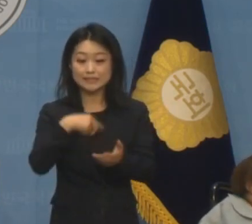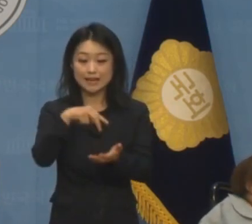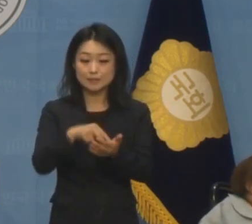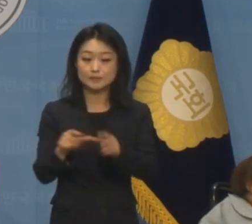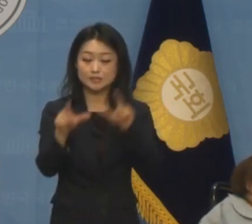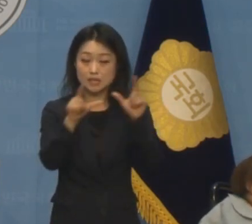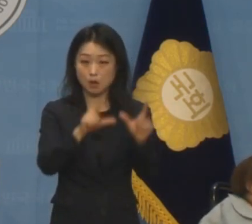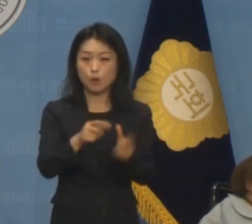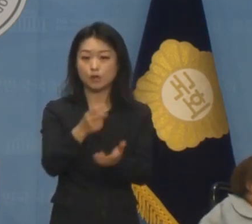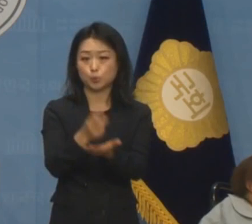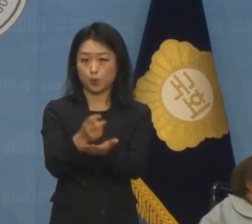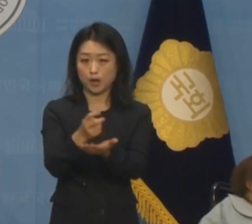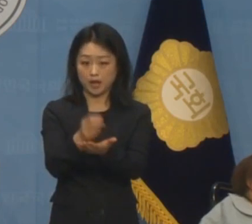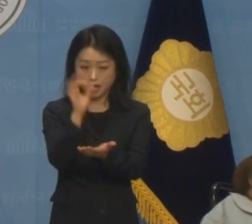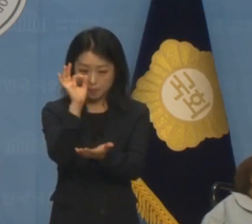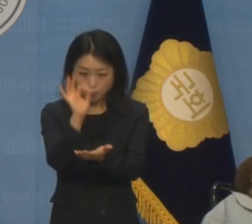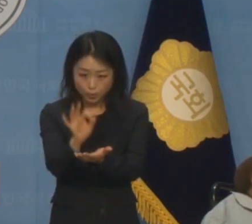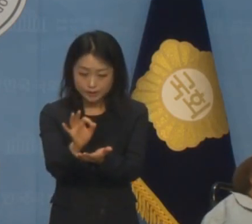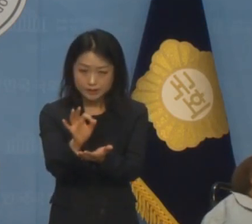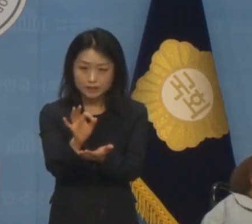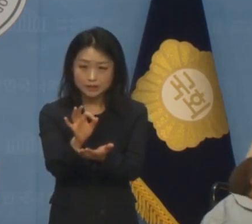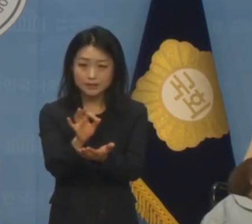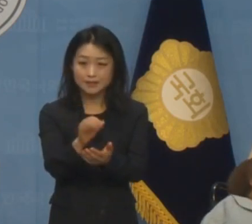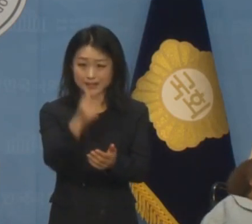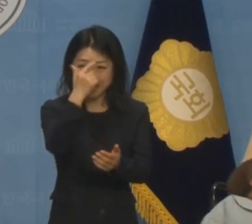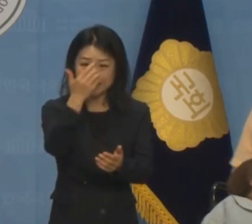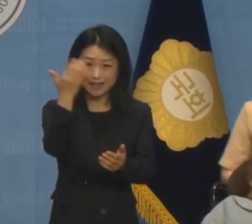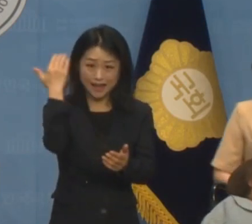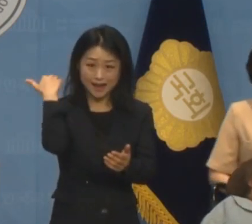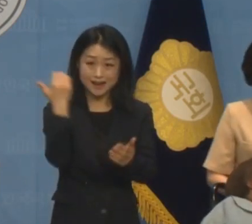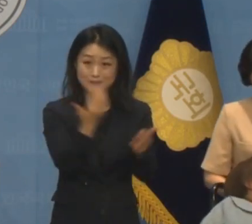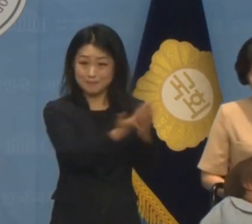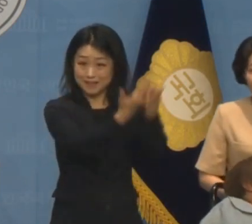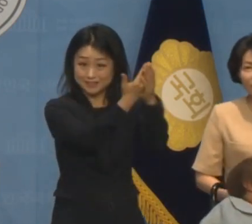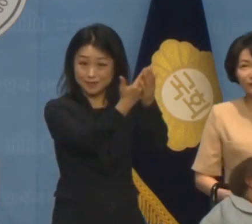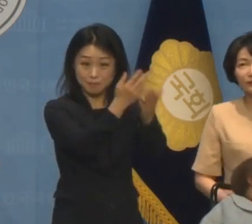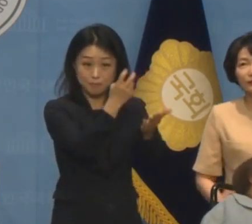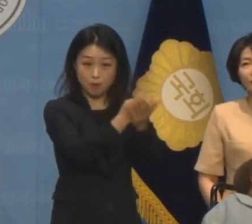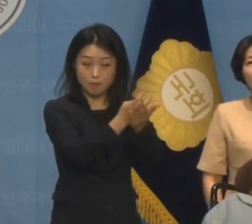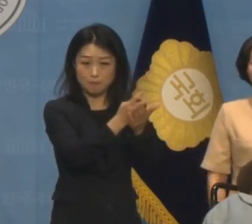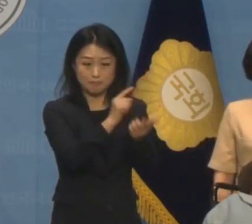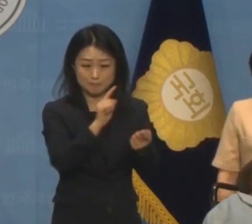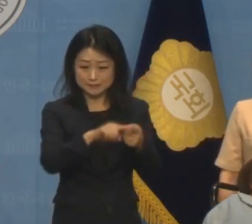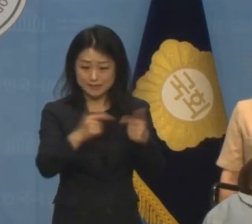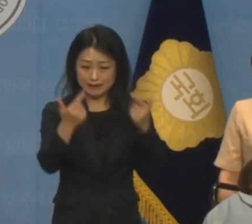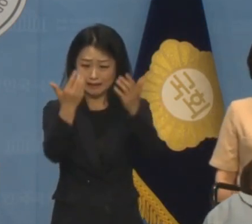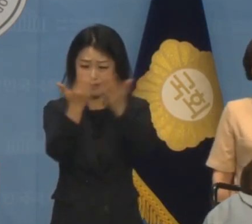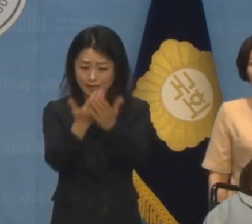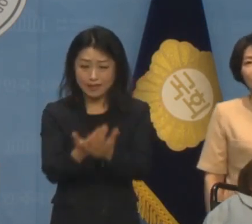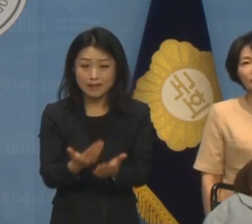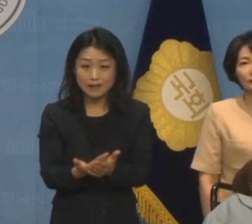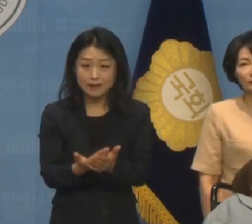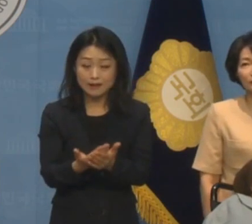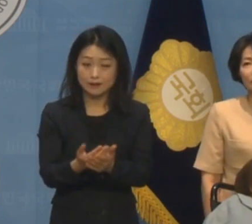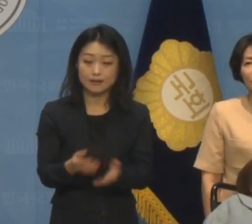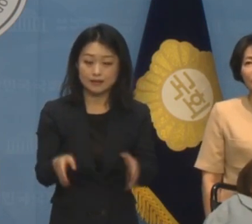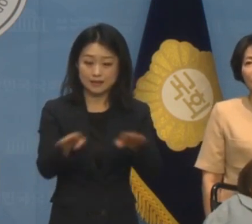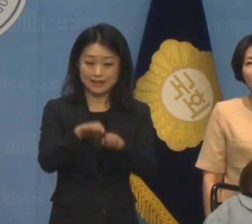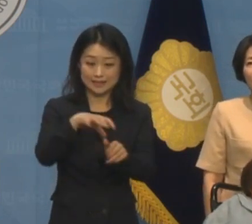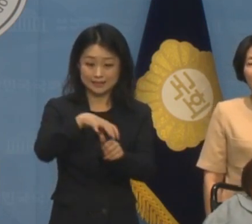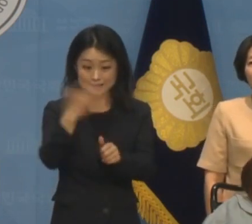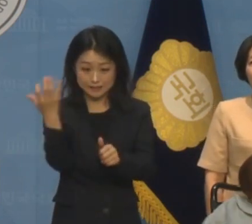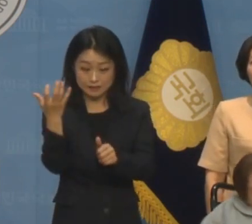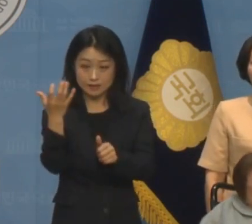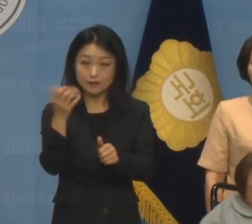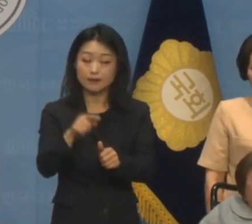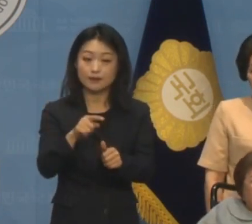기존 내용보다 더욱 후퇴한 내용으로 발의되었습니다. 탈시설이라는 용어를 전면 삭제하고